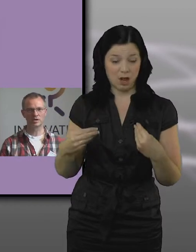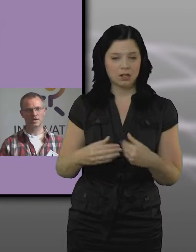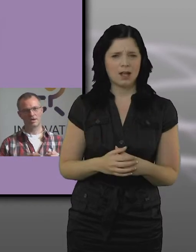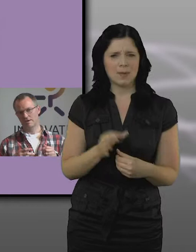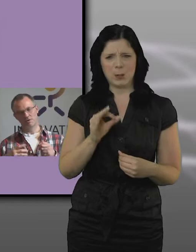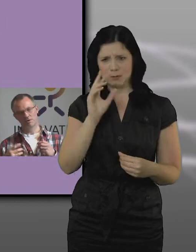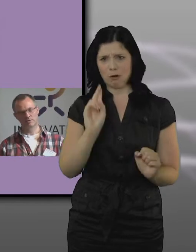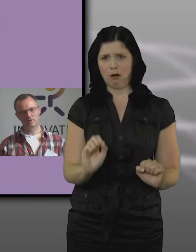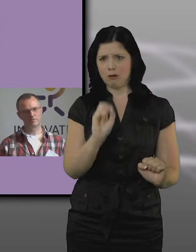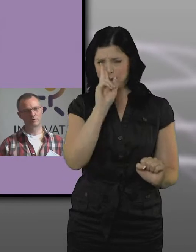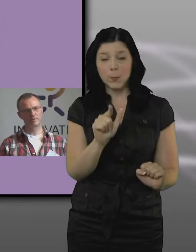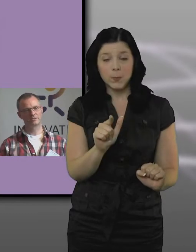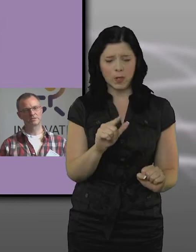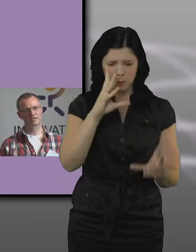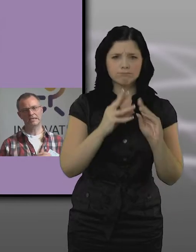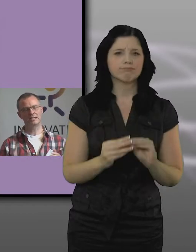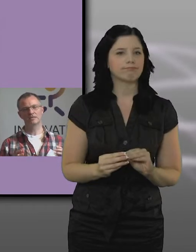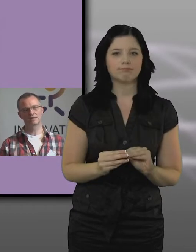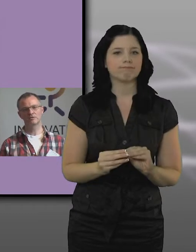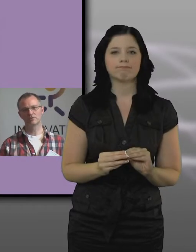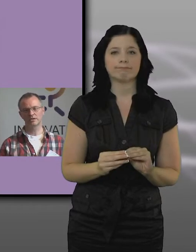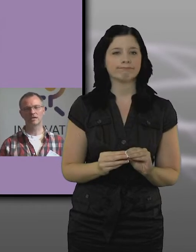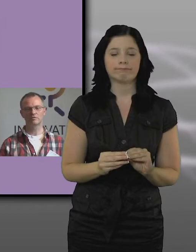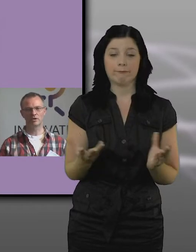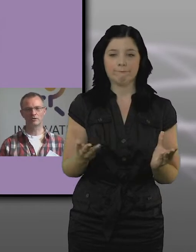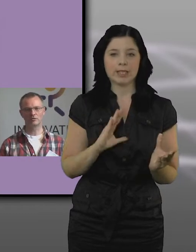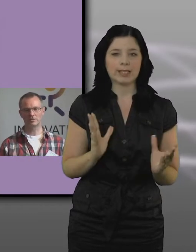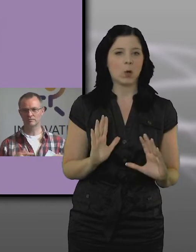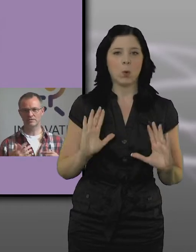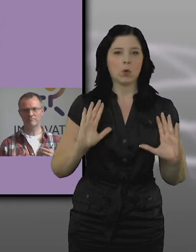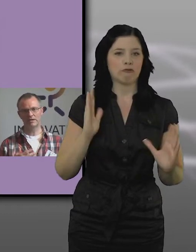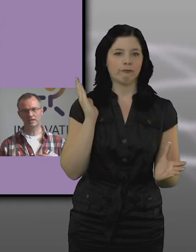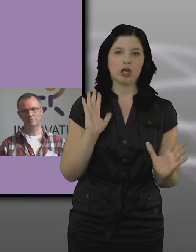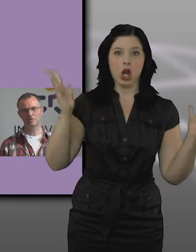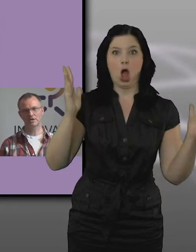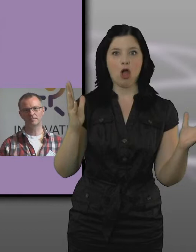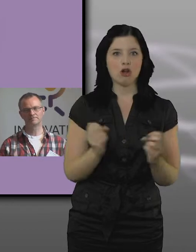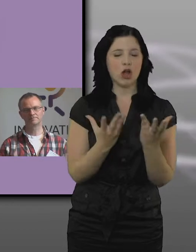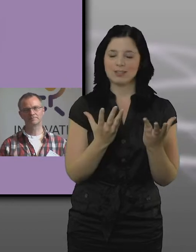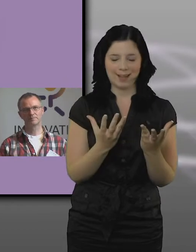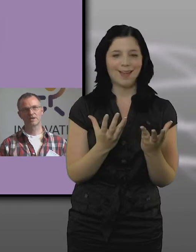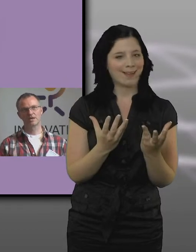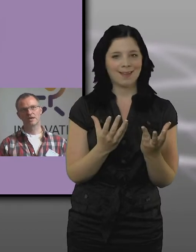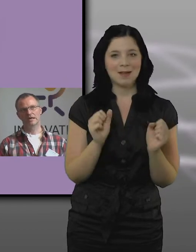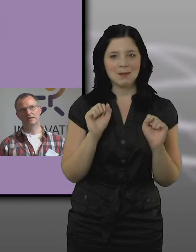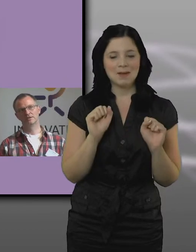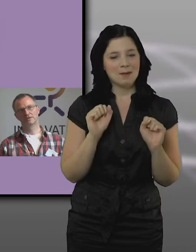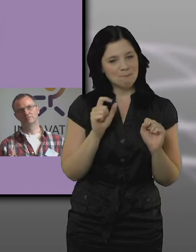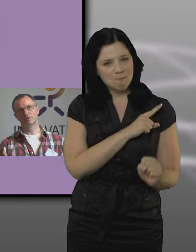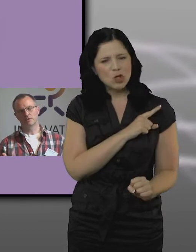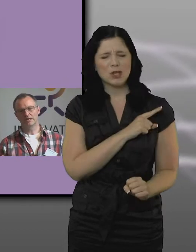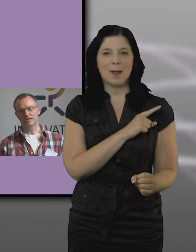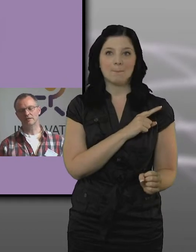ut, hur det ska utformas, det är ingenting sånt är självklart, utan det är väldigt mycket